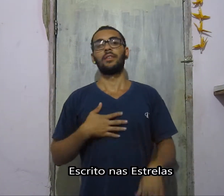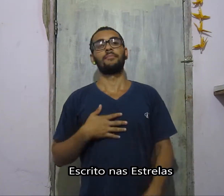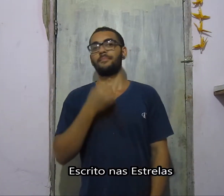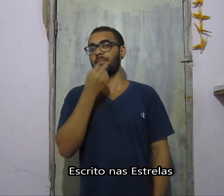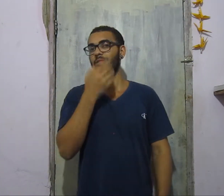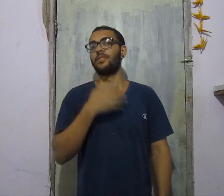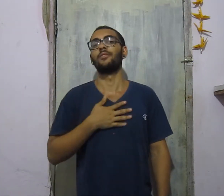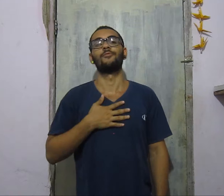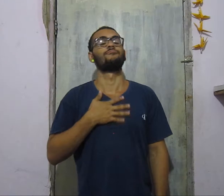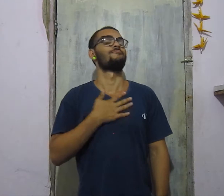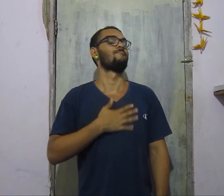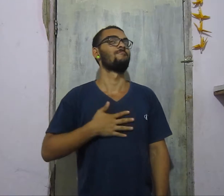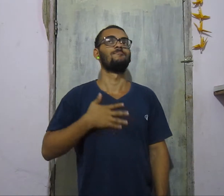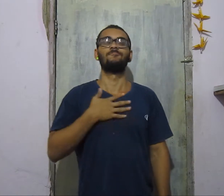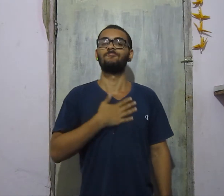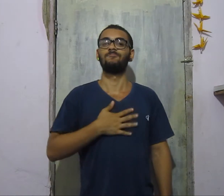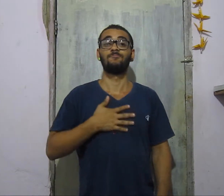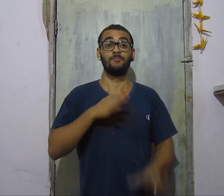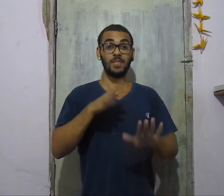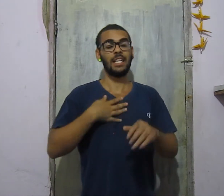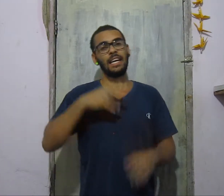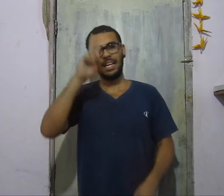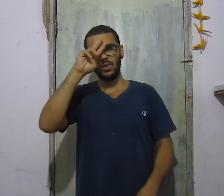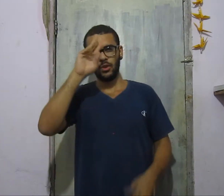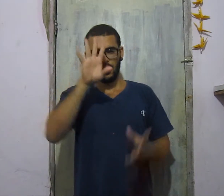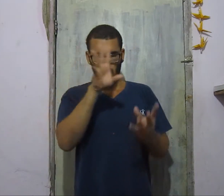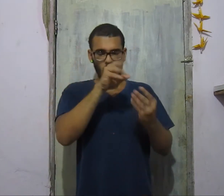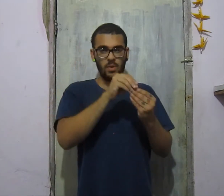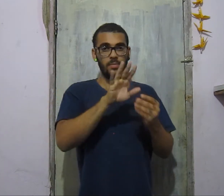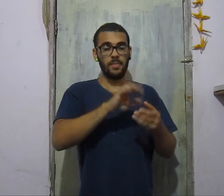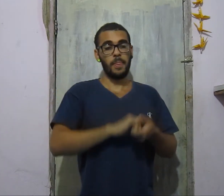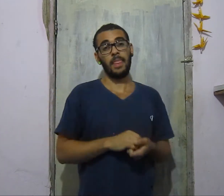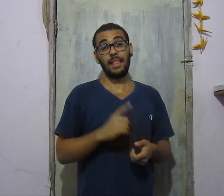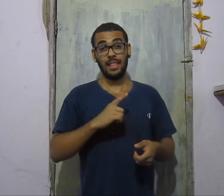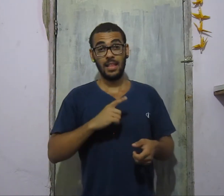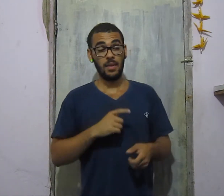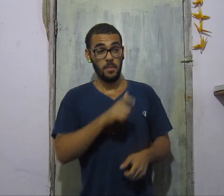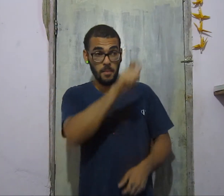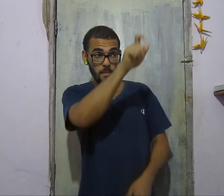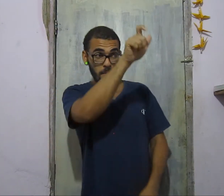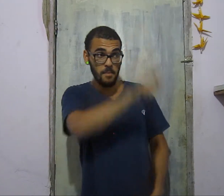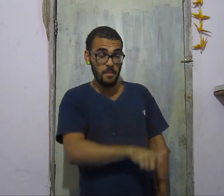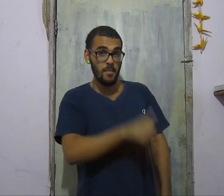Nossa, eu adorei esse livro. Eu vou fazer um resumo da história aqui.